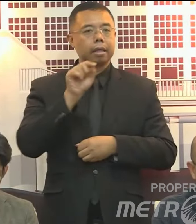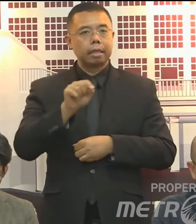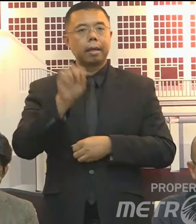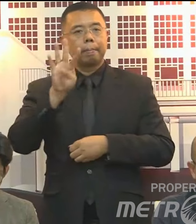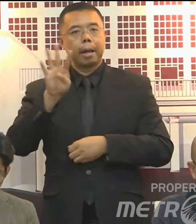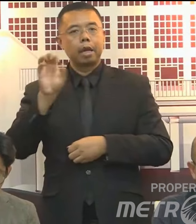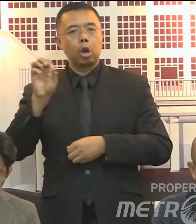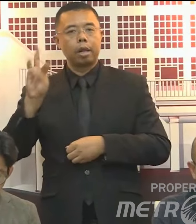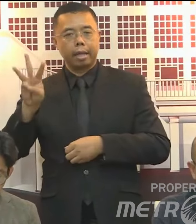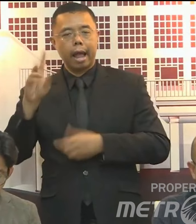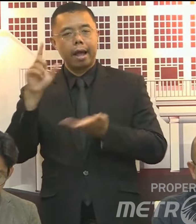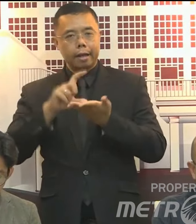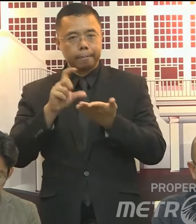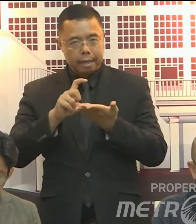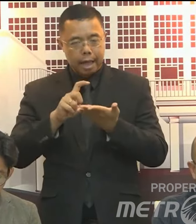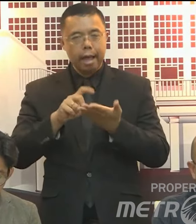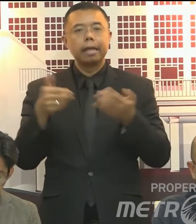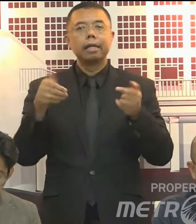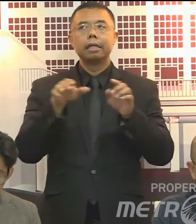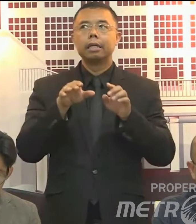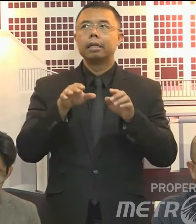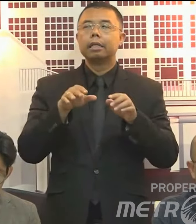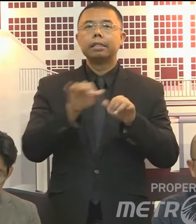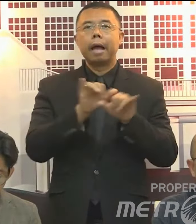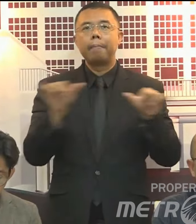5.403 kecamatan setara dengan